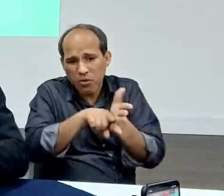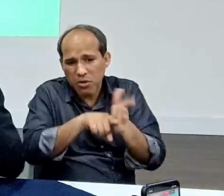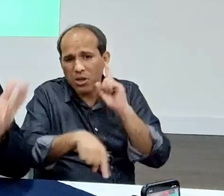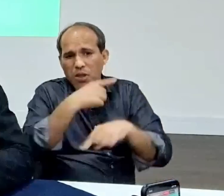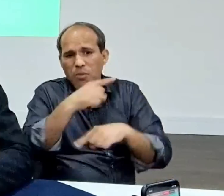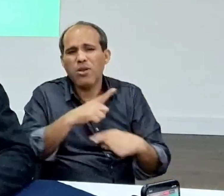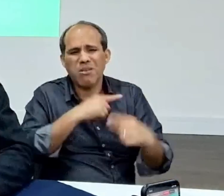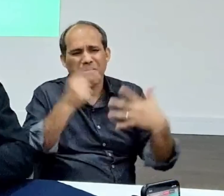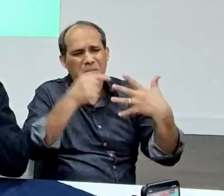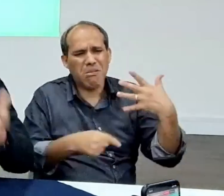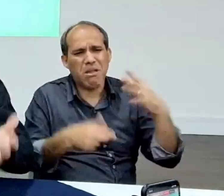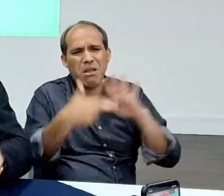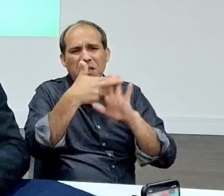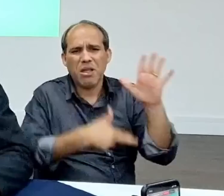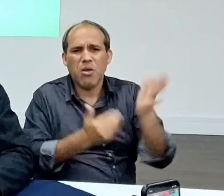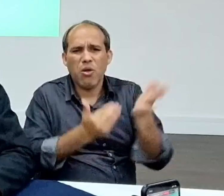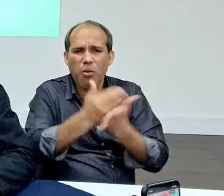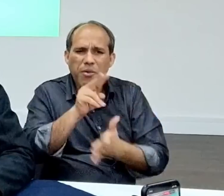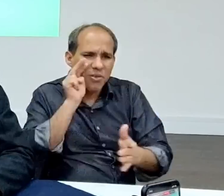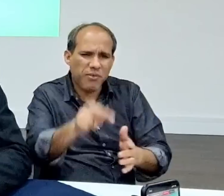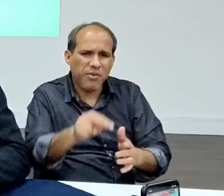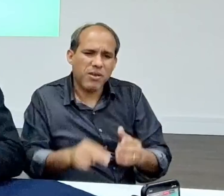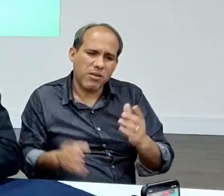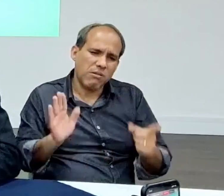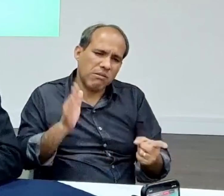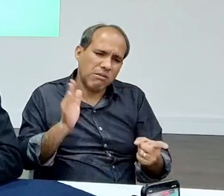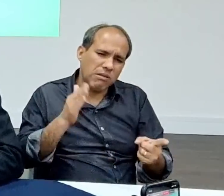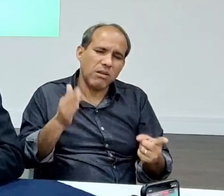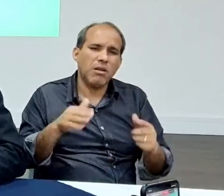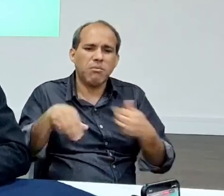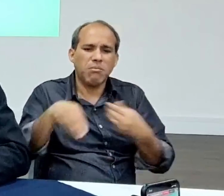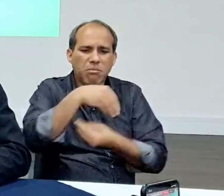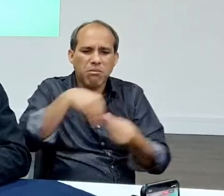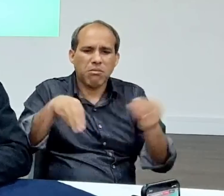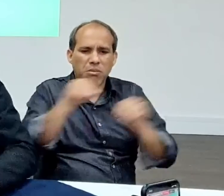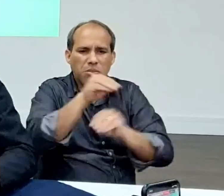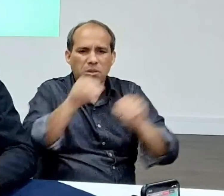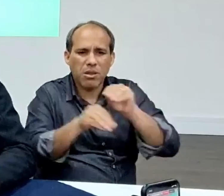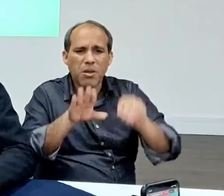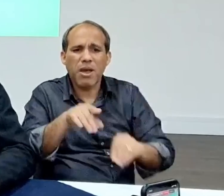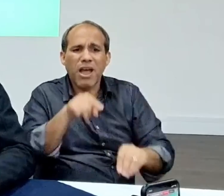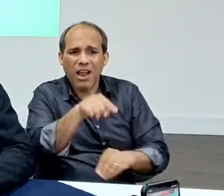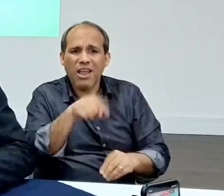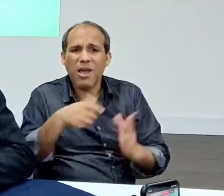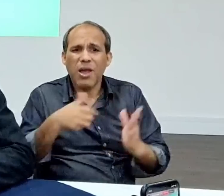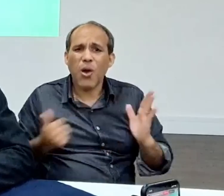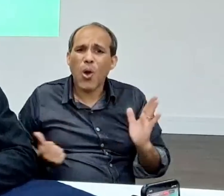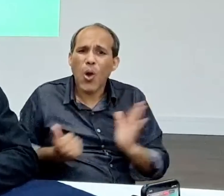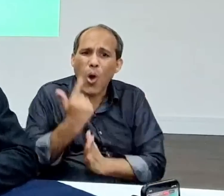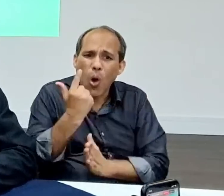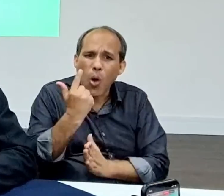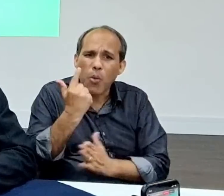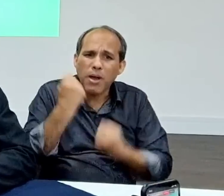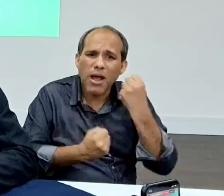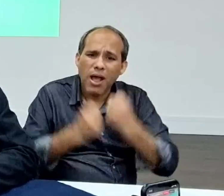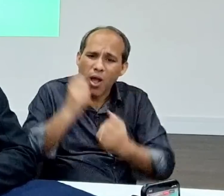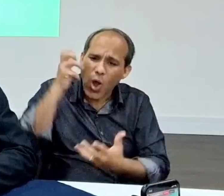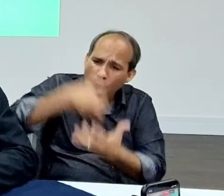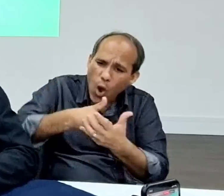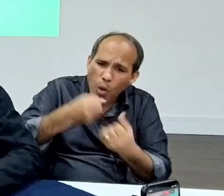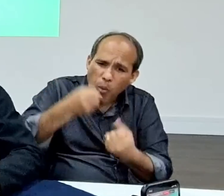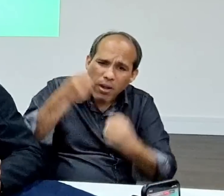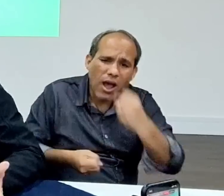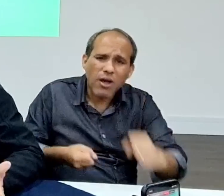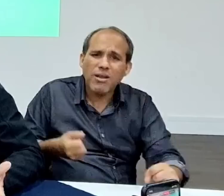tem um procedimento aí que começa a ver aquela pessoa. Mas ali era compra de um carro. Não tinha